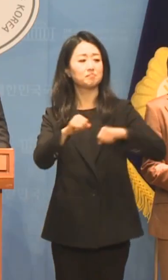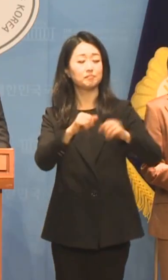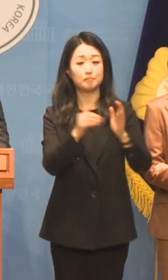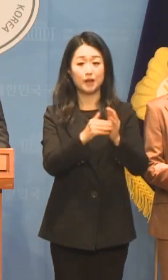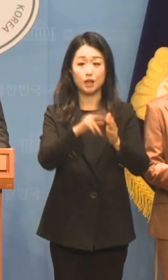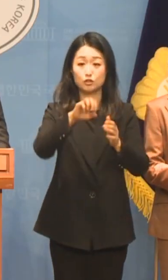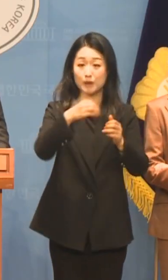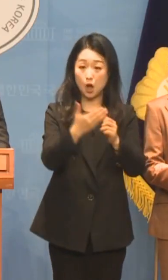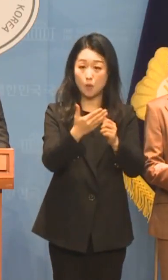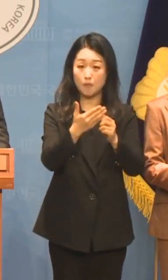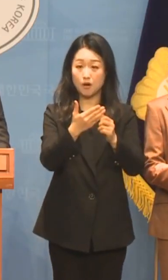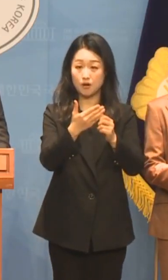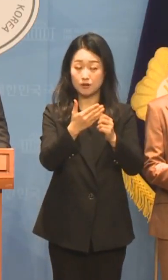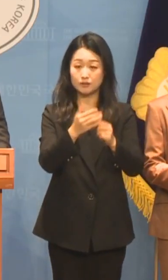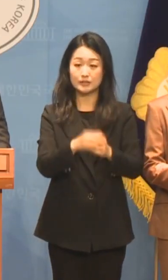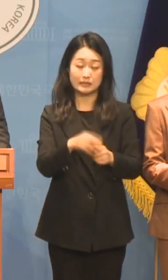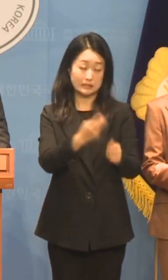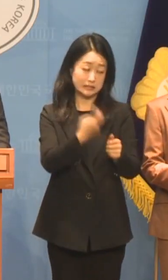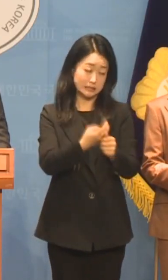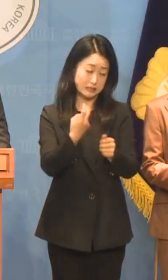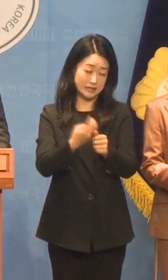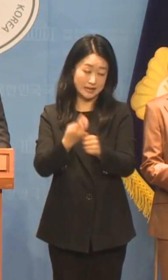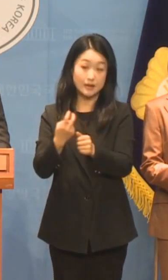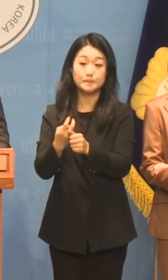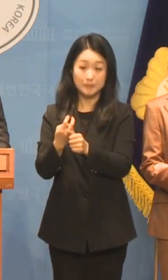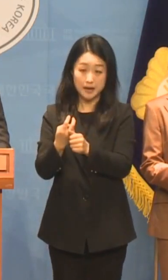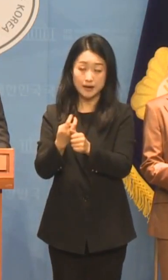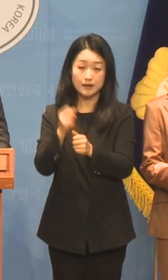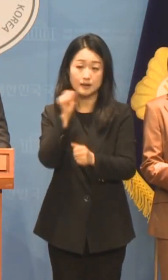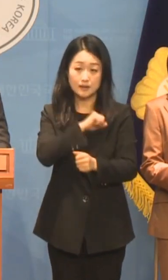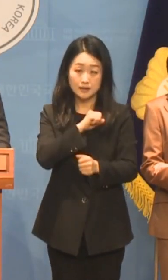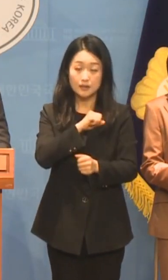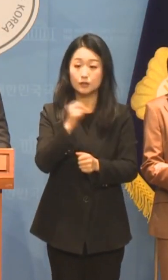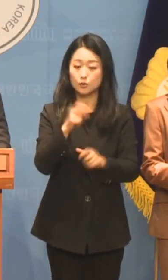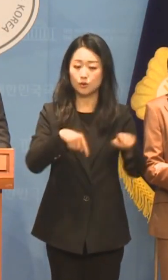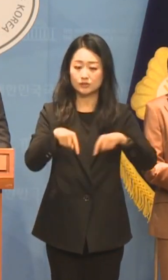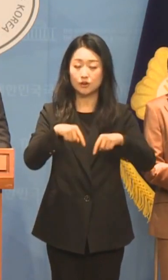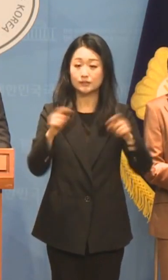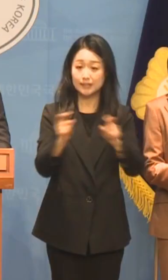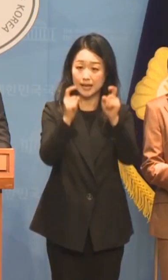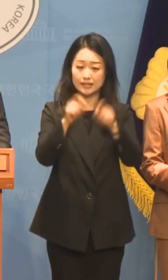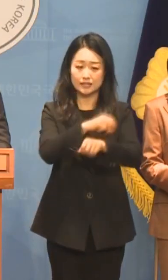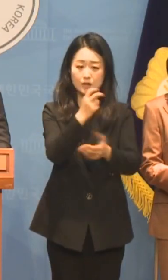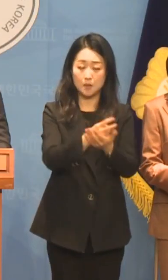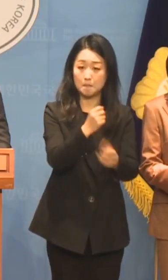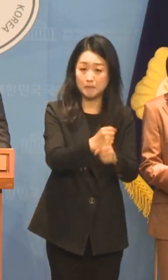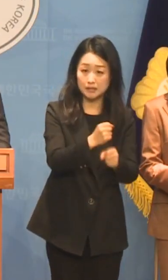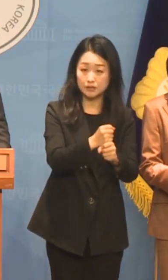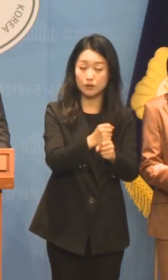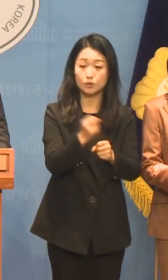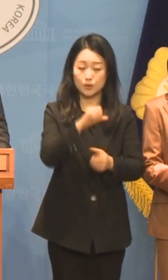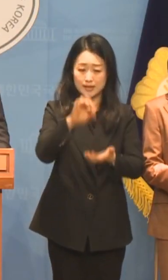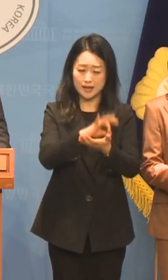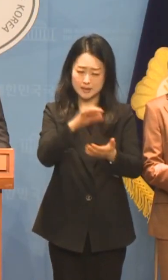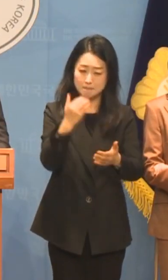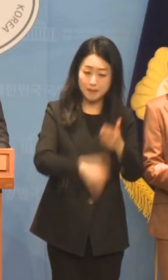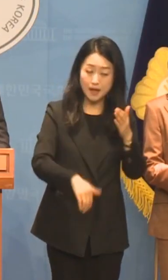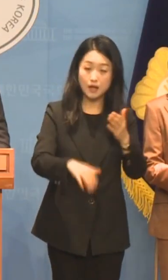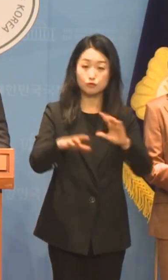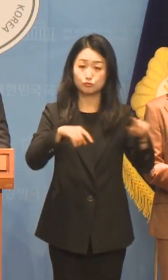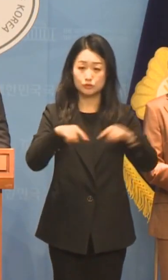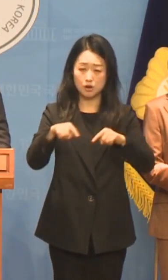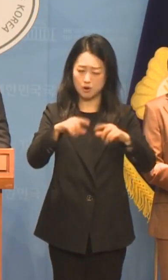29번의 억지 줄탄핵, 23번의 정쟁특검법 발의, 독단적 예산 삭감으로